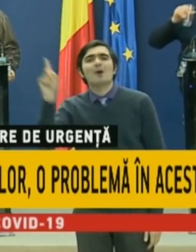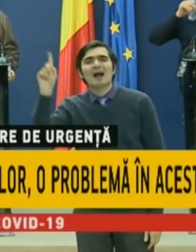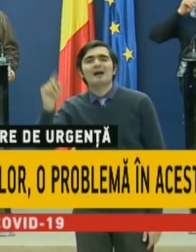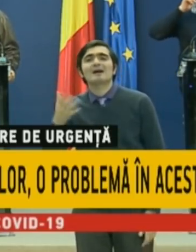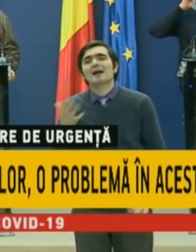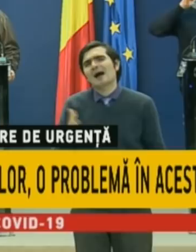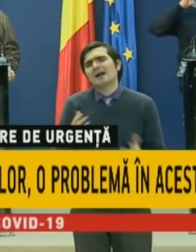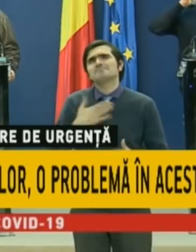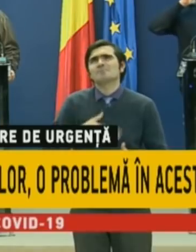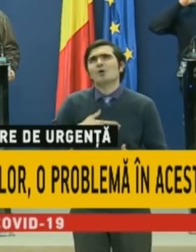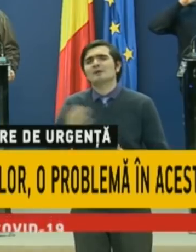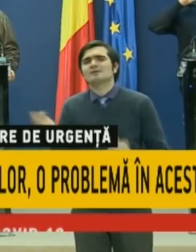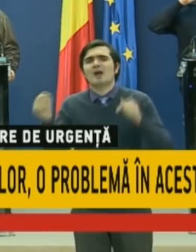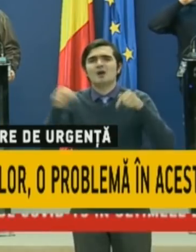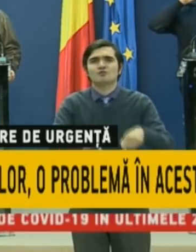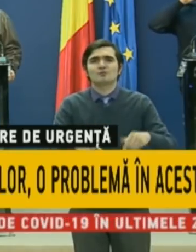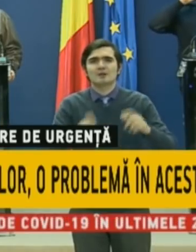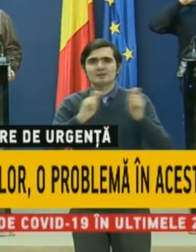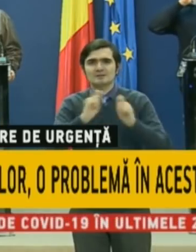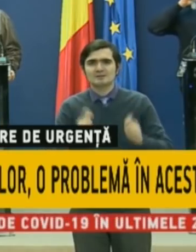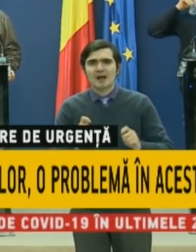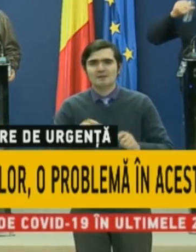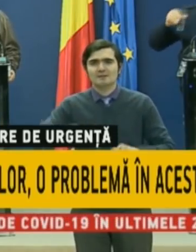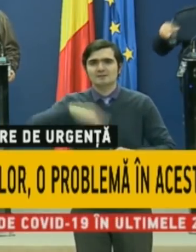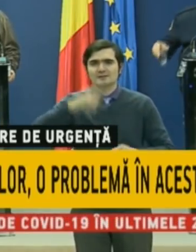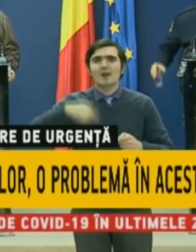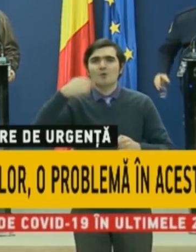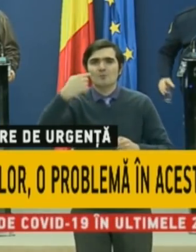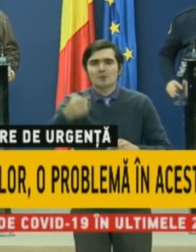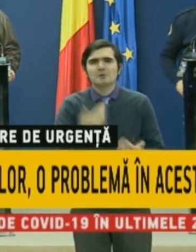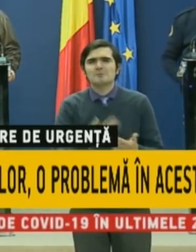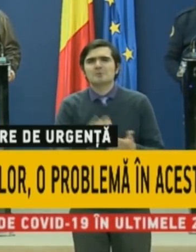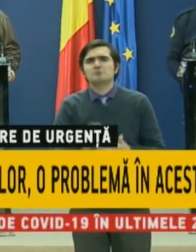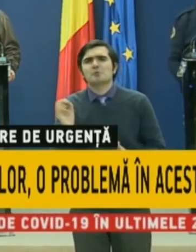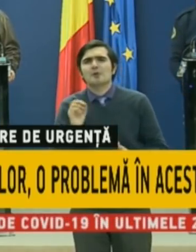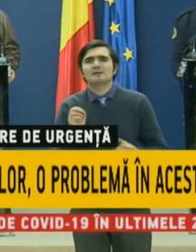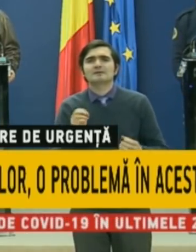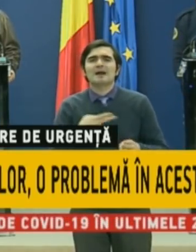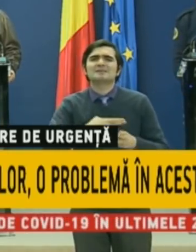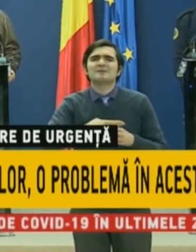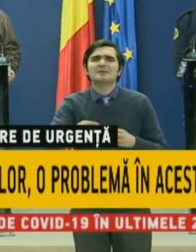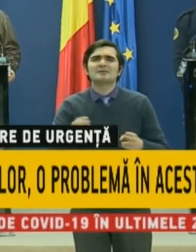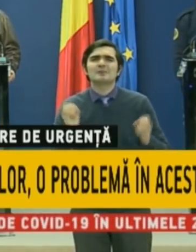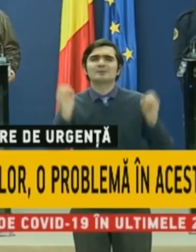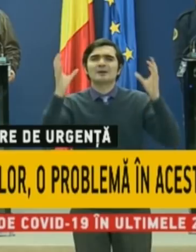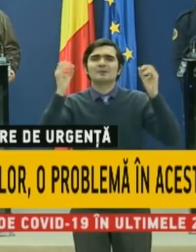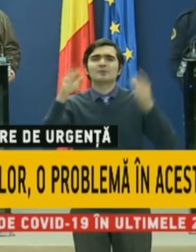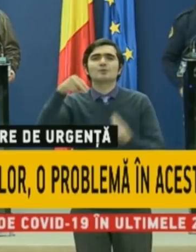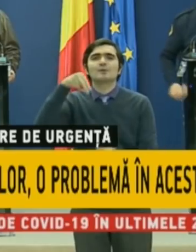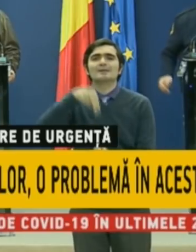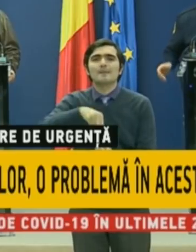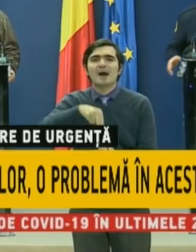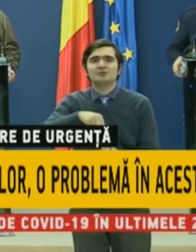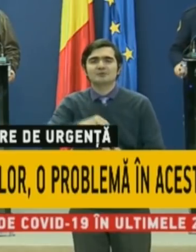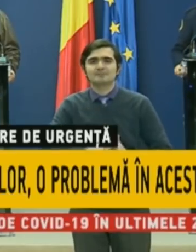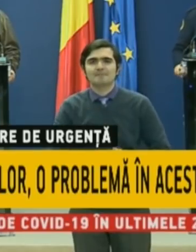să ajungă în țară în următoarele zile cu ocazia Sfintelor Sărbători de Paște.